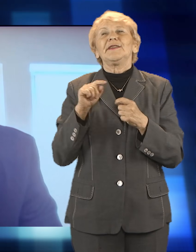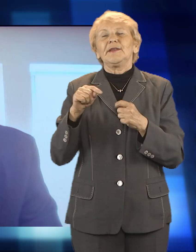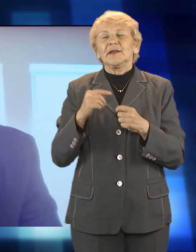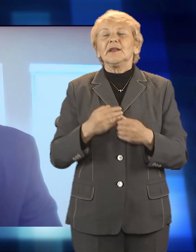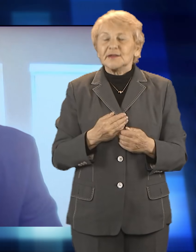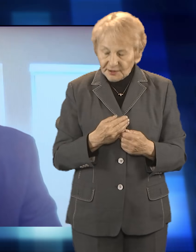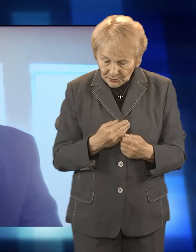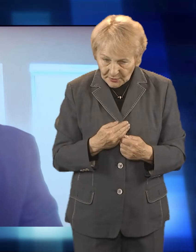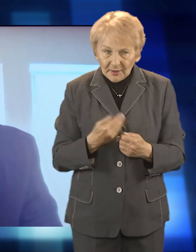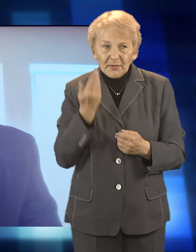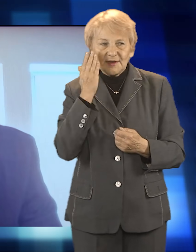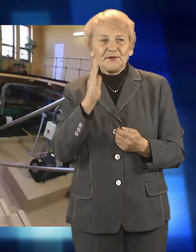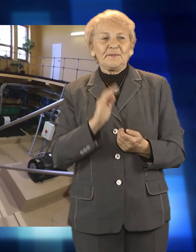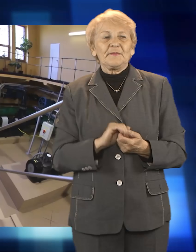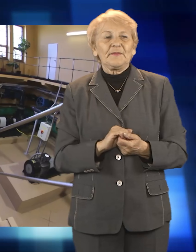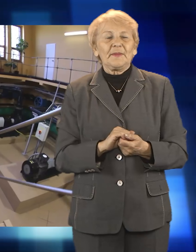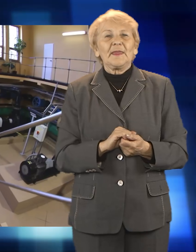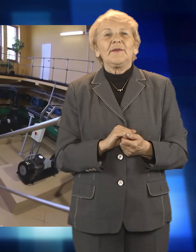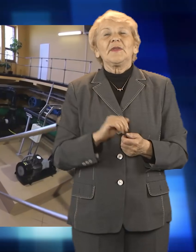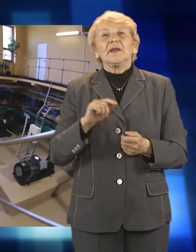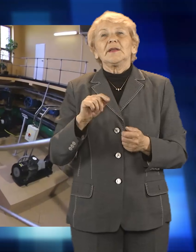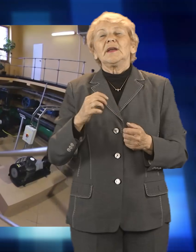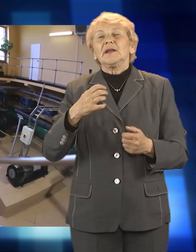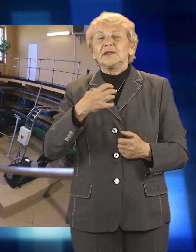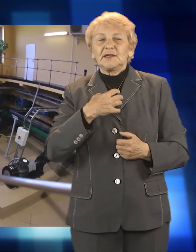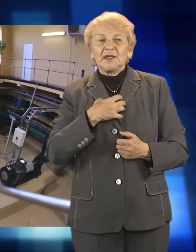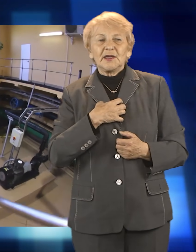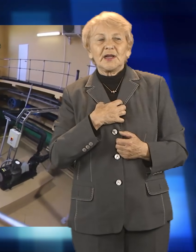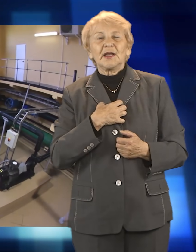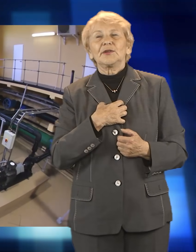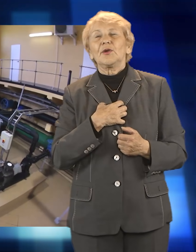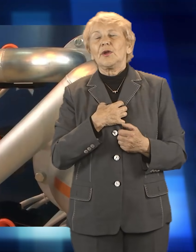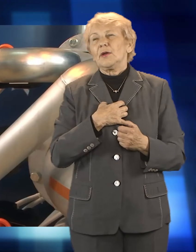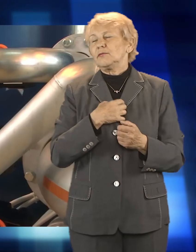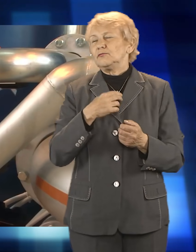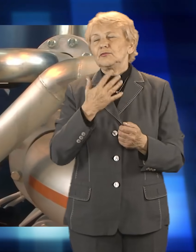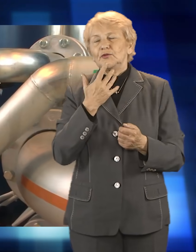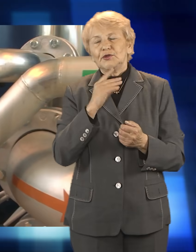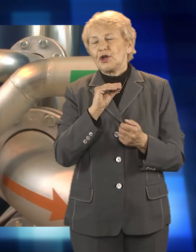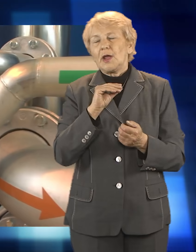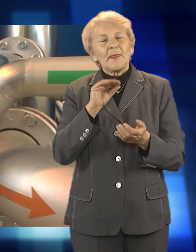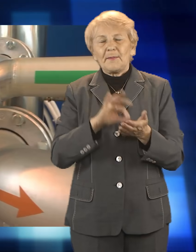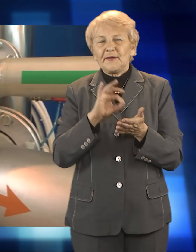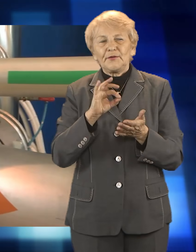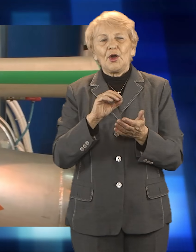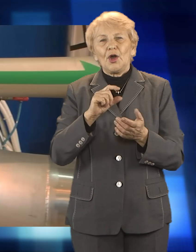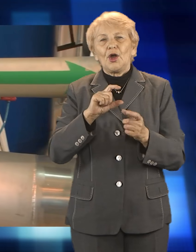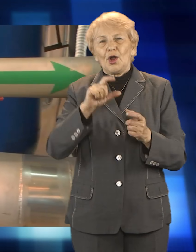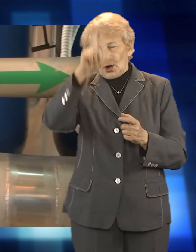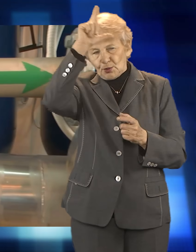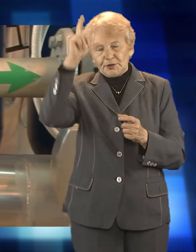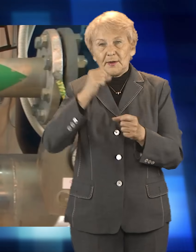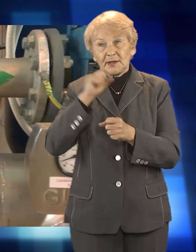co serdecznie dziękuję jej kluczowa zarządu spółki zapewnia że pracownicy czynią wszystko by dostawa wody i od ścieków